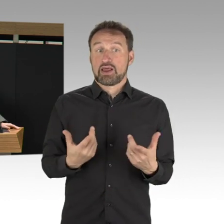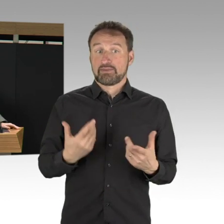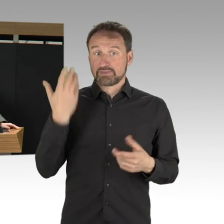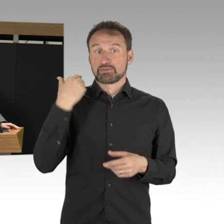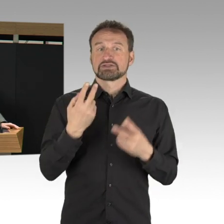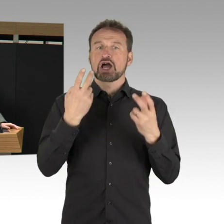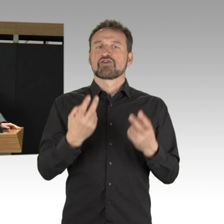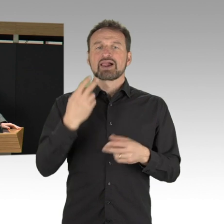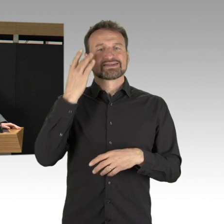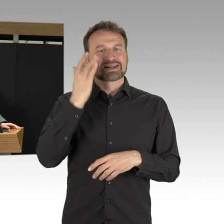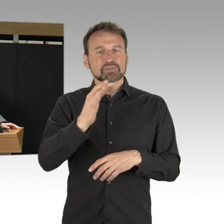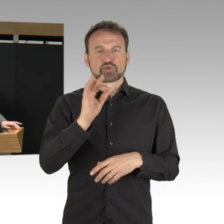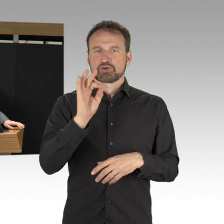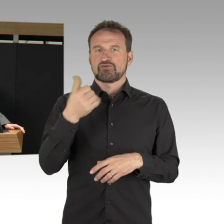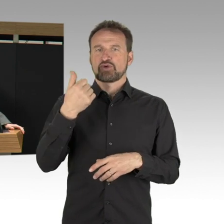zurückweisen.